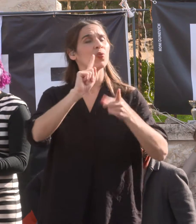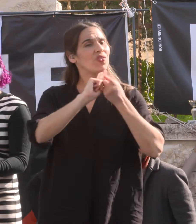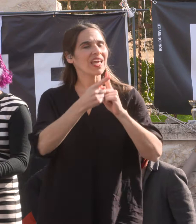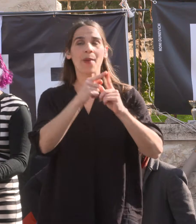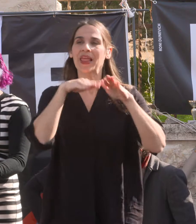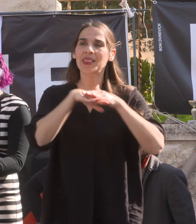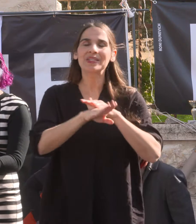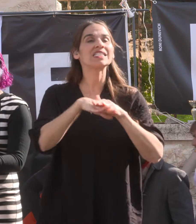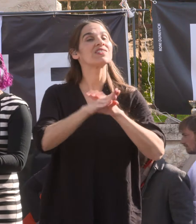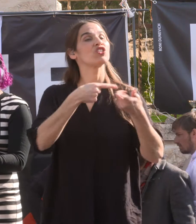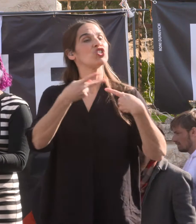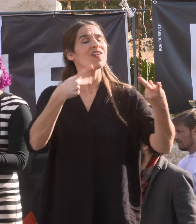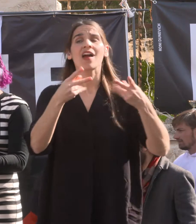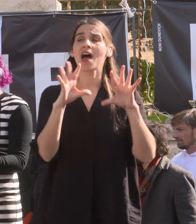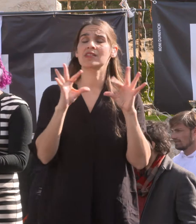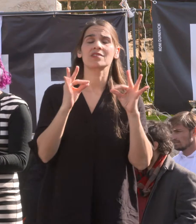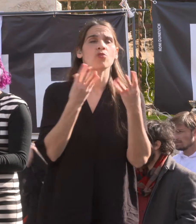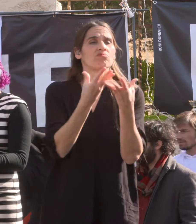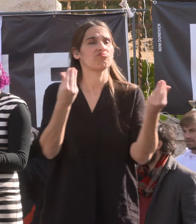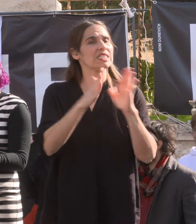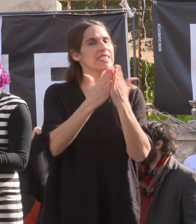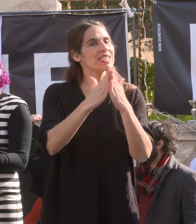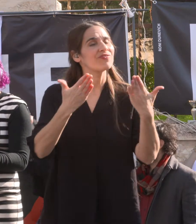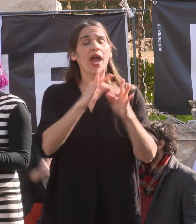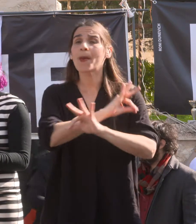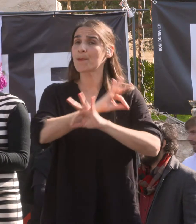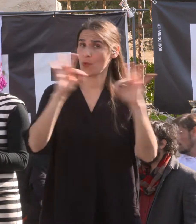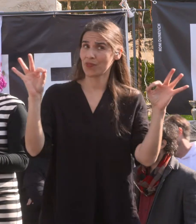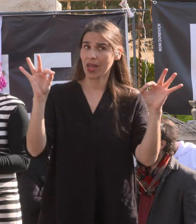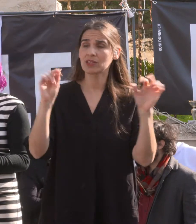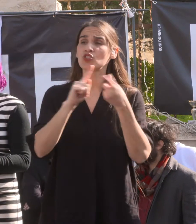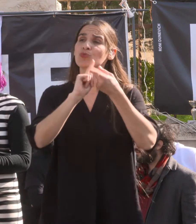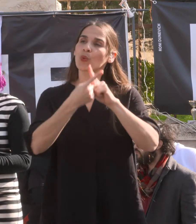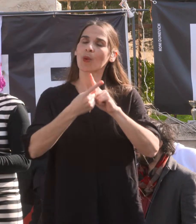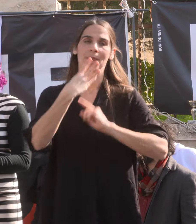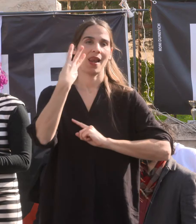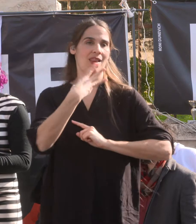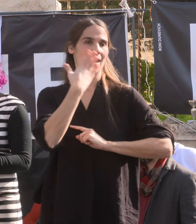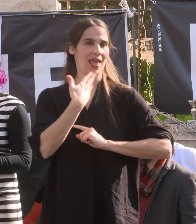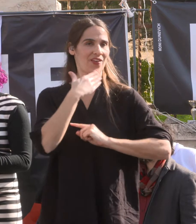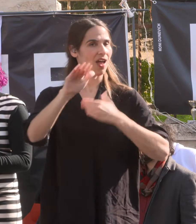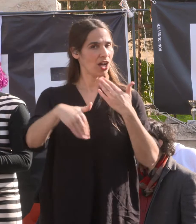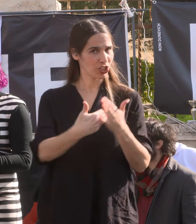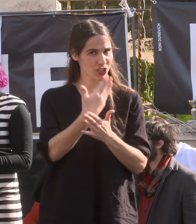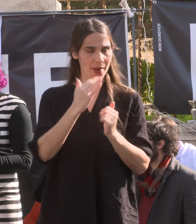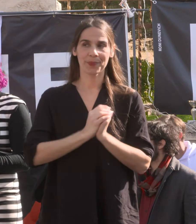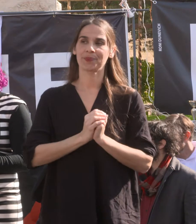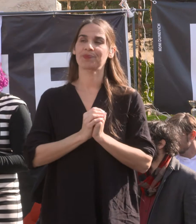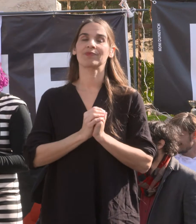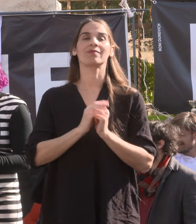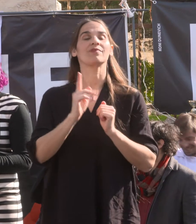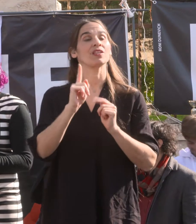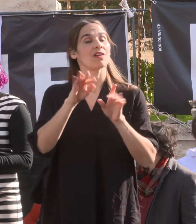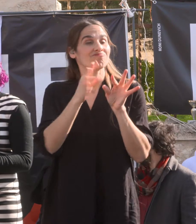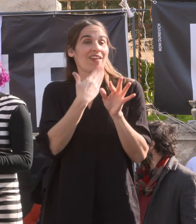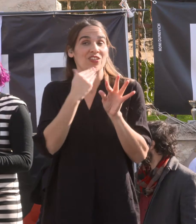להדפיס ולשווק עשרות רבות של ספרי מופת המתורגמים לעברית החדשה, שהחלה קורמת